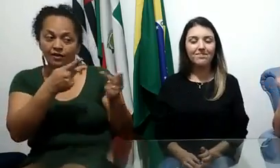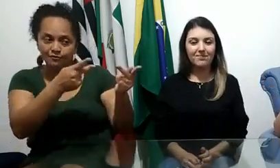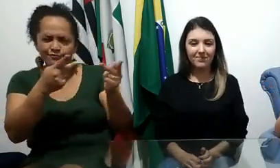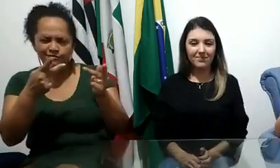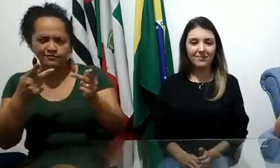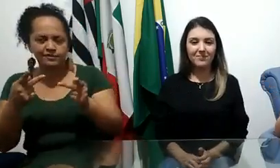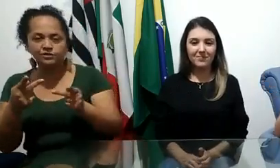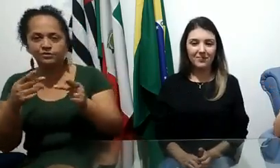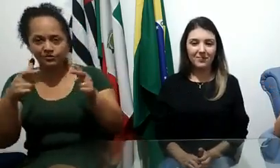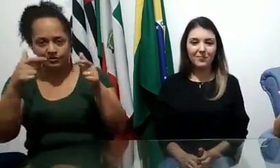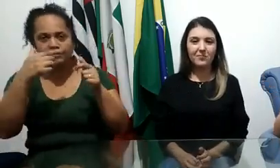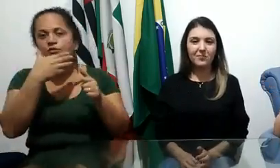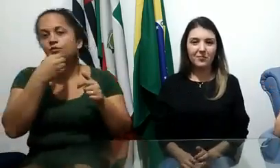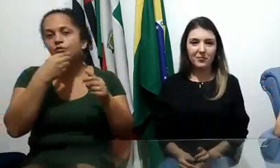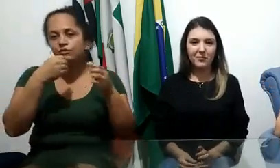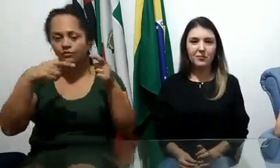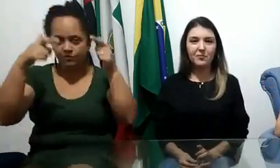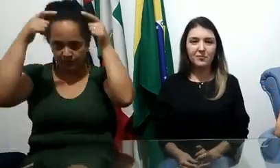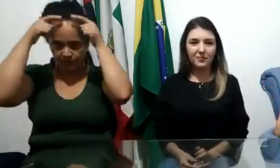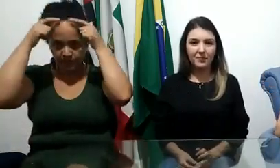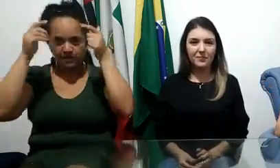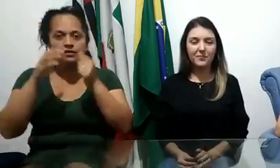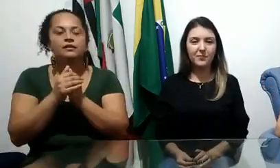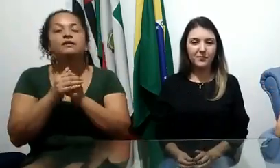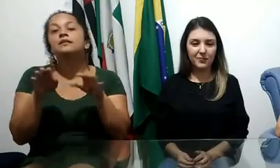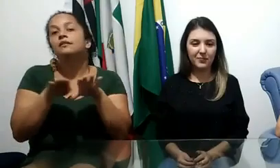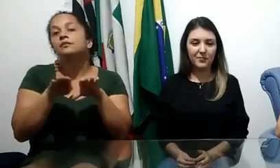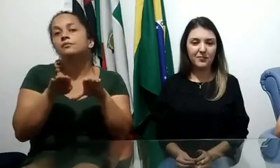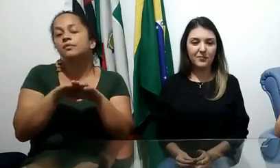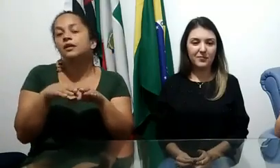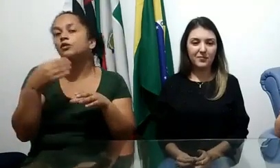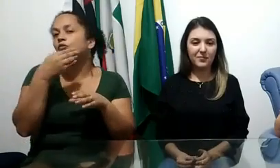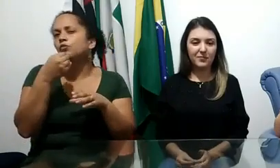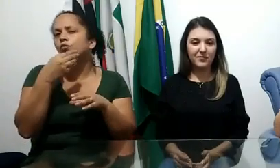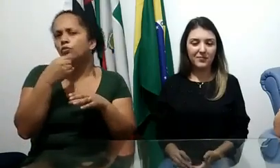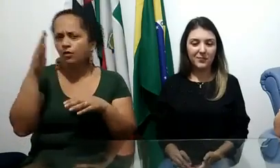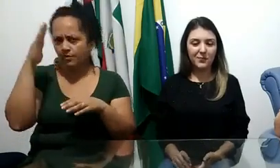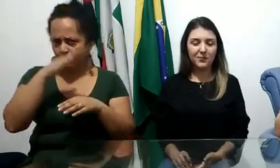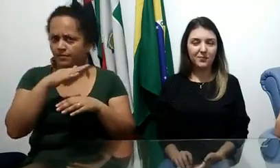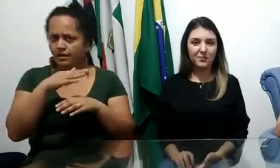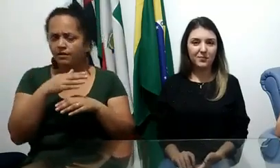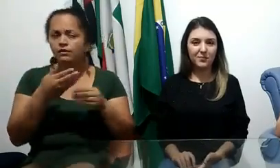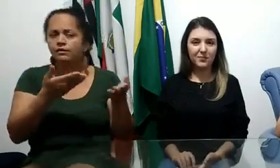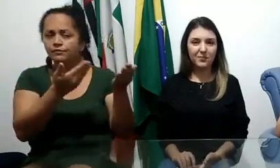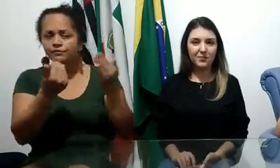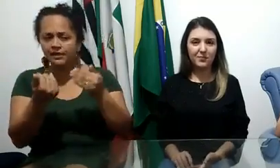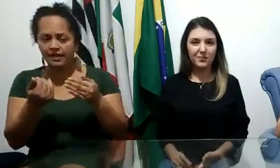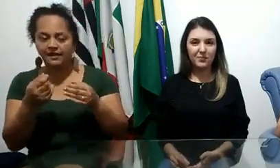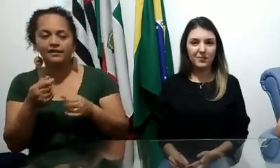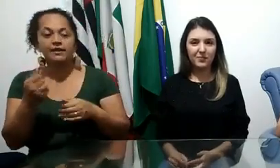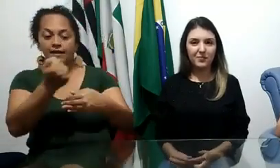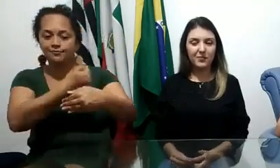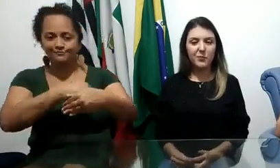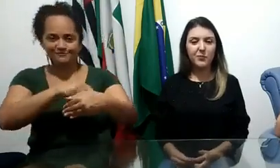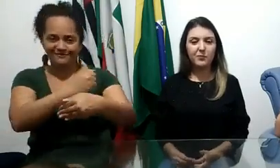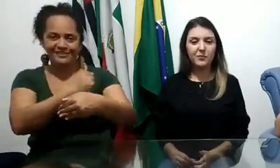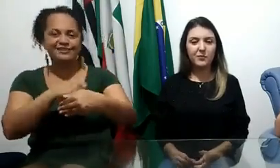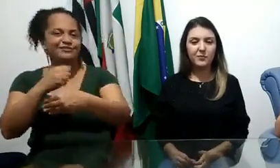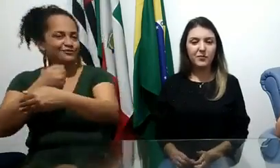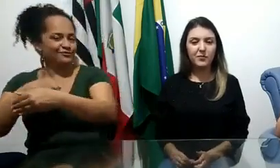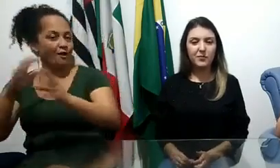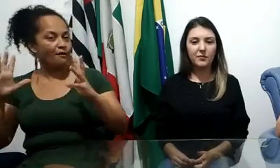decreto contra os judeus para um banquete que ela ia preparar. E aí ela foi, preparou o banquete,